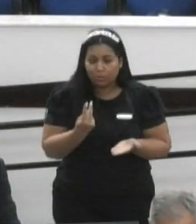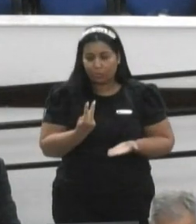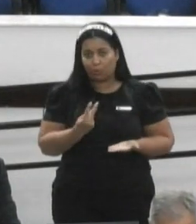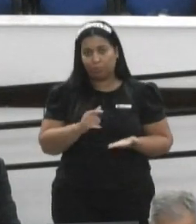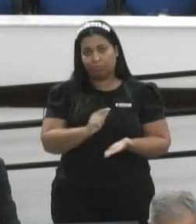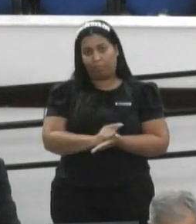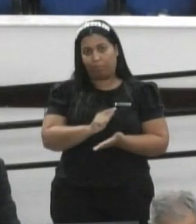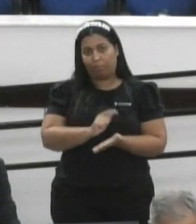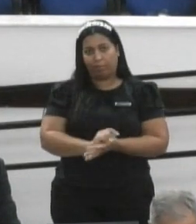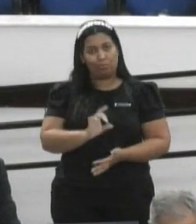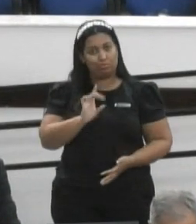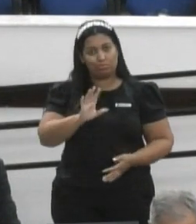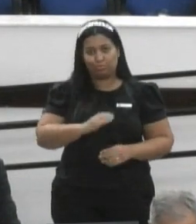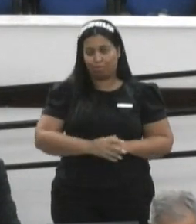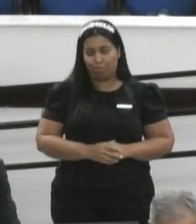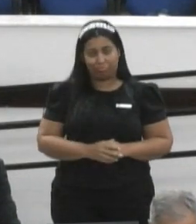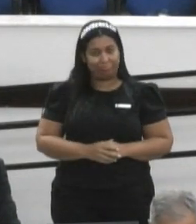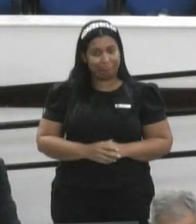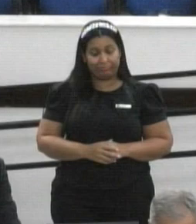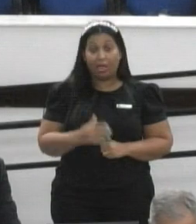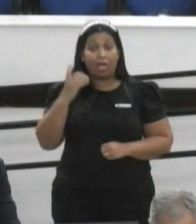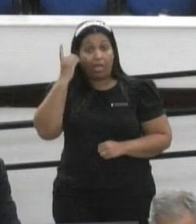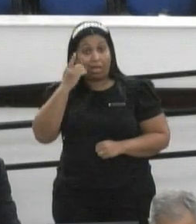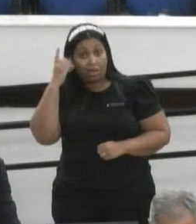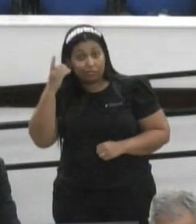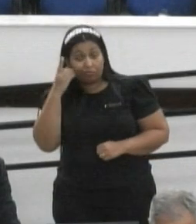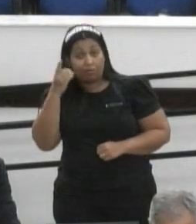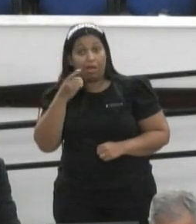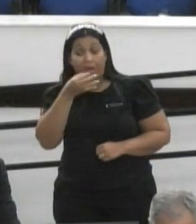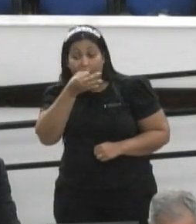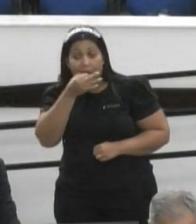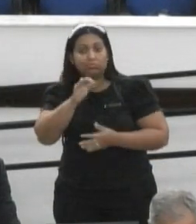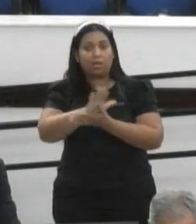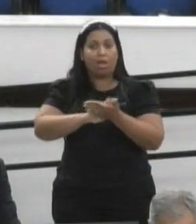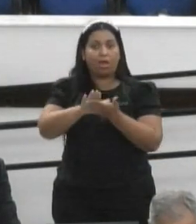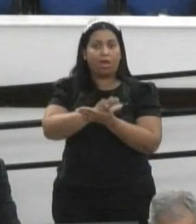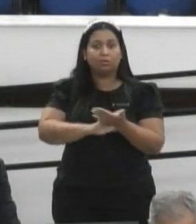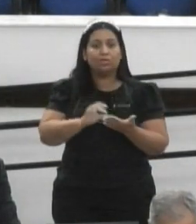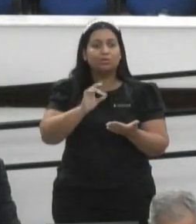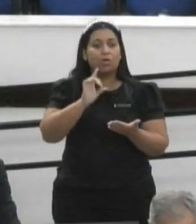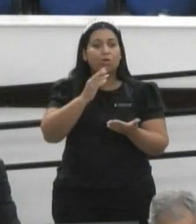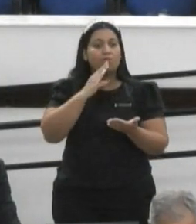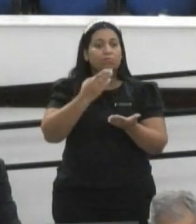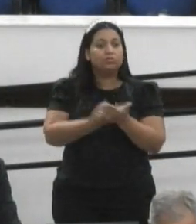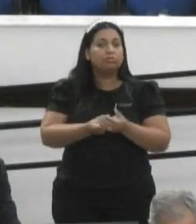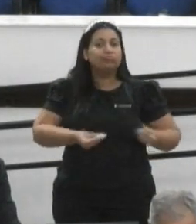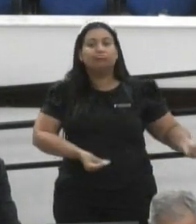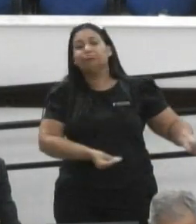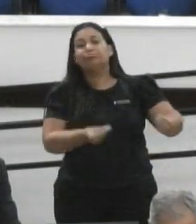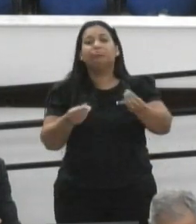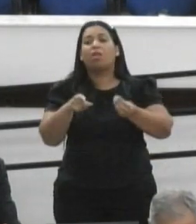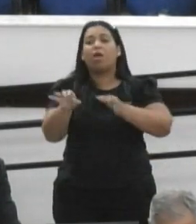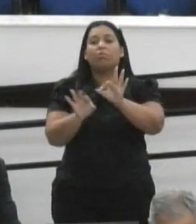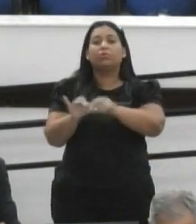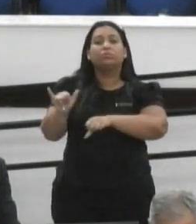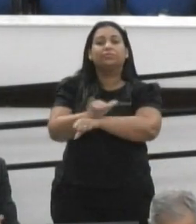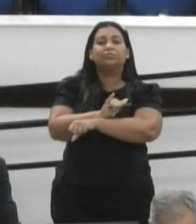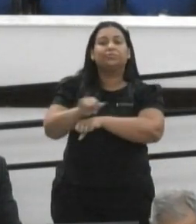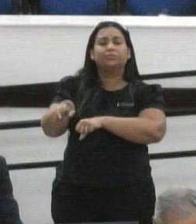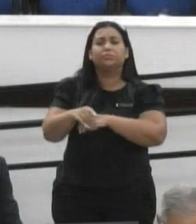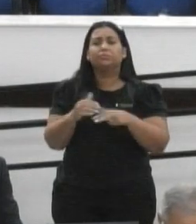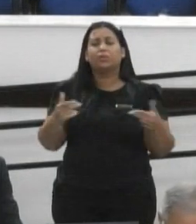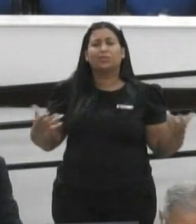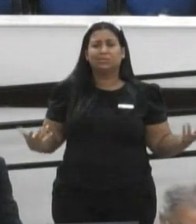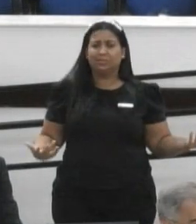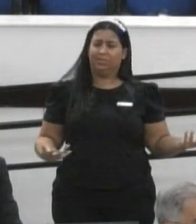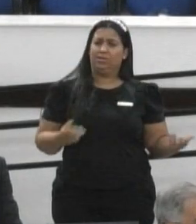tem parecer da Procuradoria, tem apenas um despacho encaminhando para o planejamento e ali tem uma coisa que não